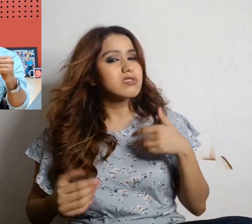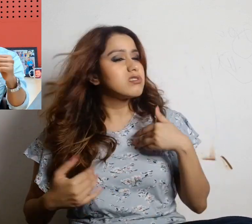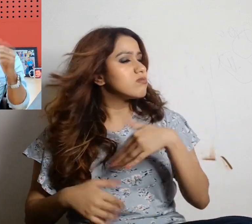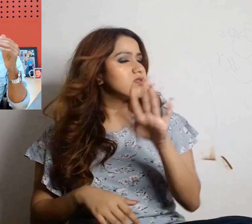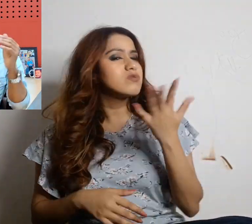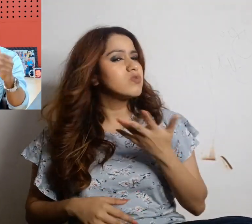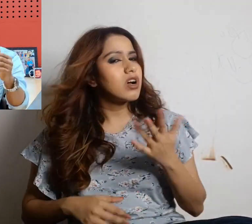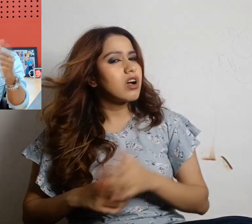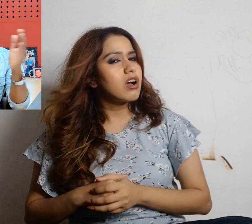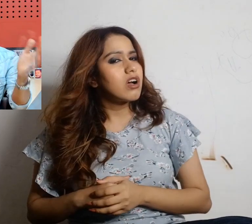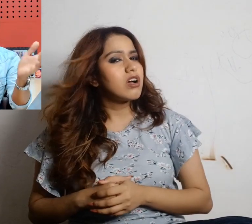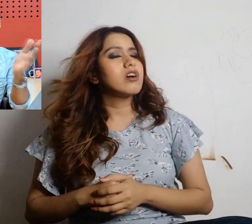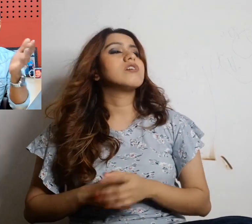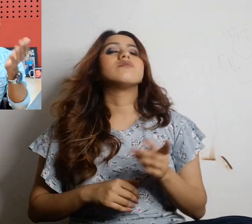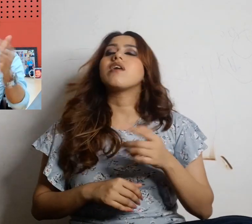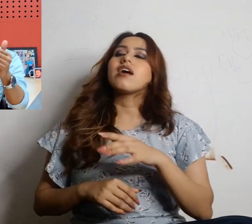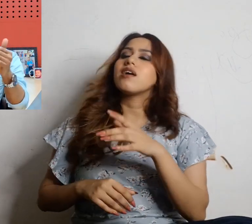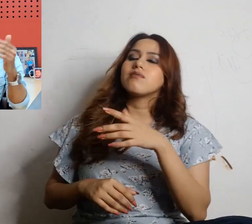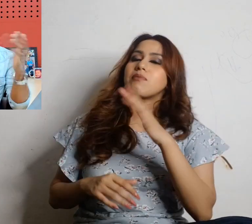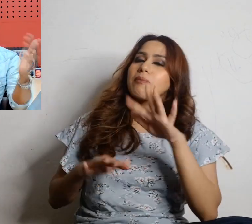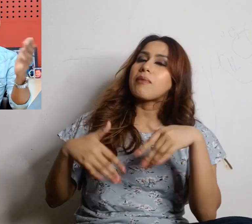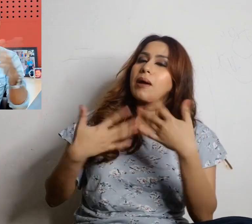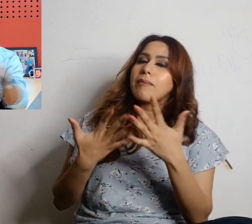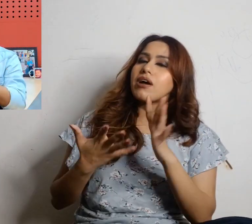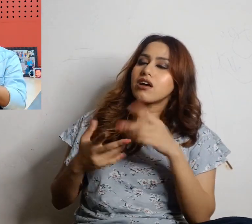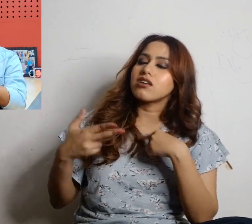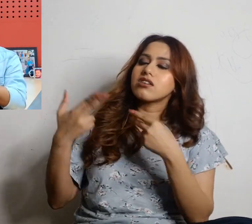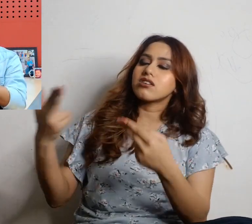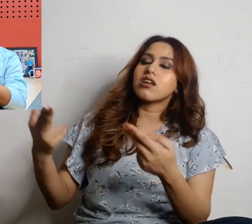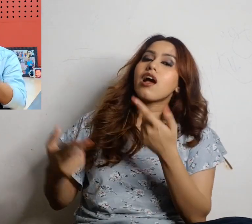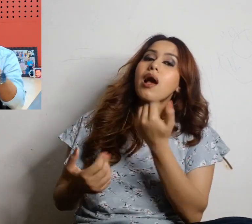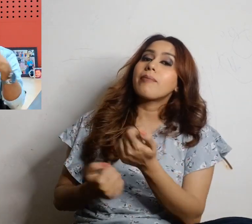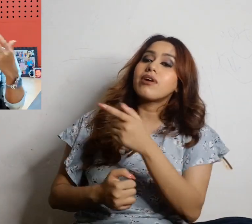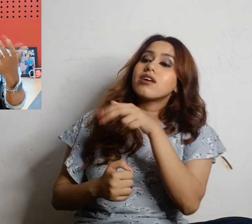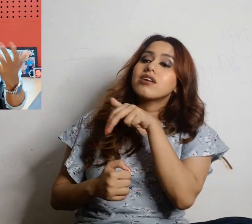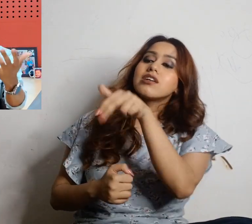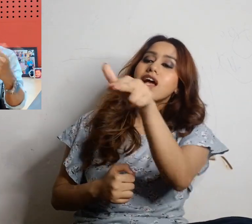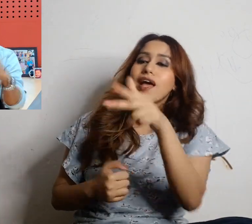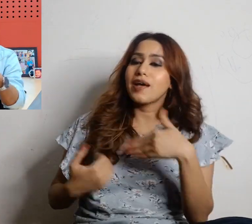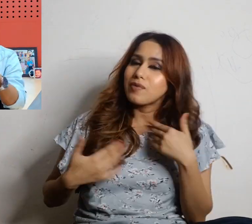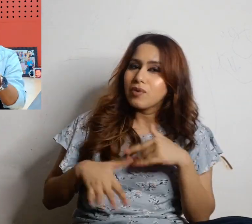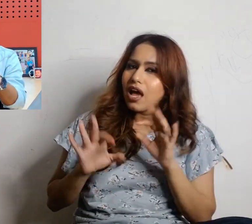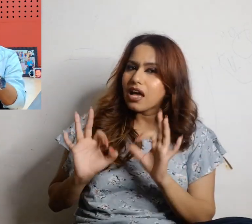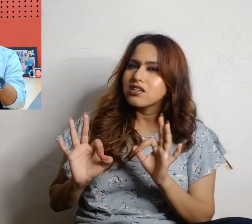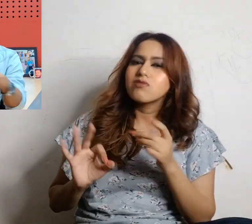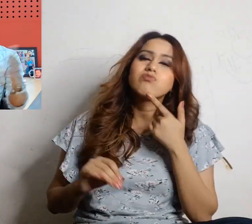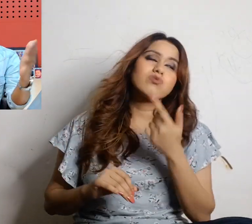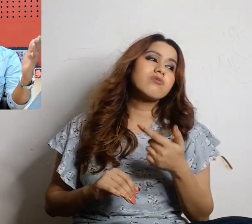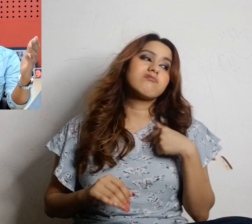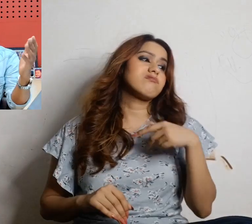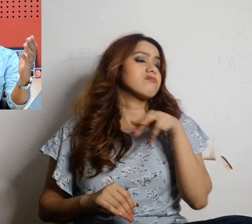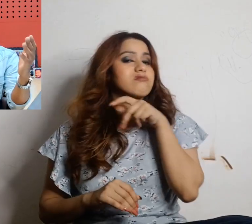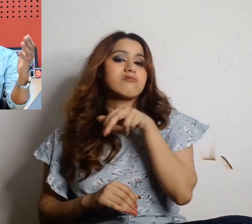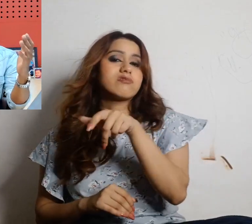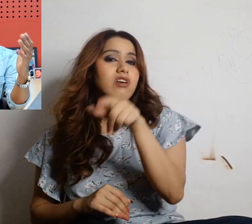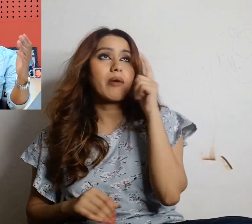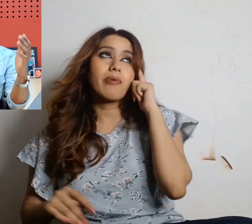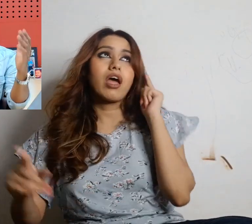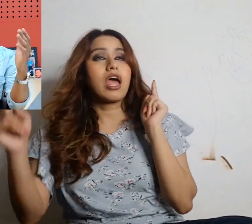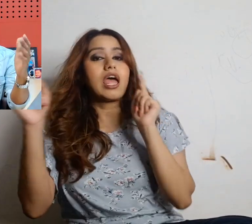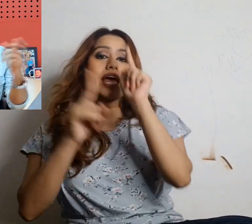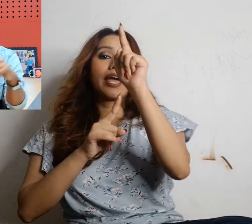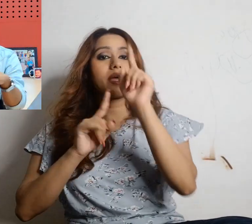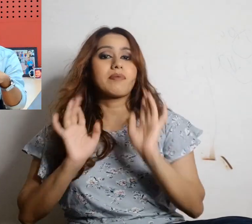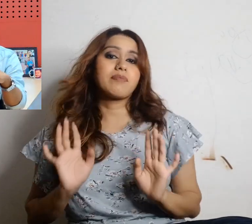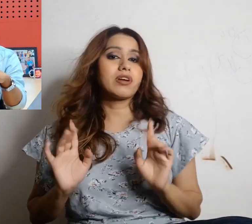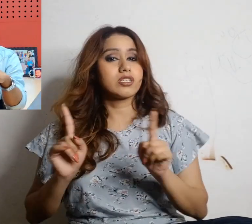तो मुखिया जी ने कहा कि क्यों भेजा था बाद में बताऊंगा, पहले ही बताओ कि यात्रा कैसी रही। तो लड़के ने कहा कि यात्रा के बारे में क्या बताऊं, जब मैं जा रहा था तो मेरे